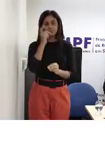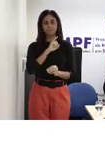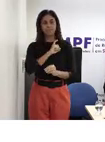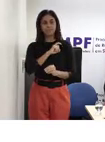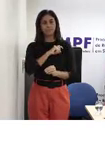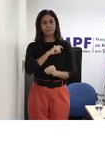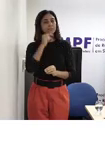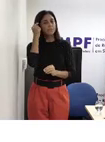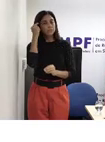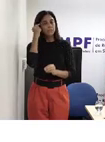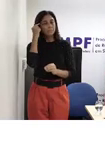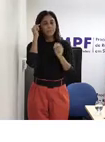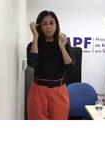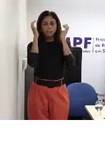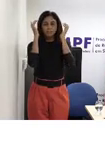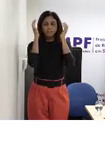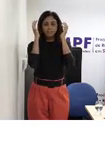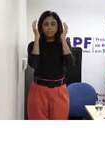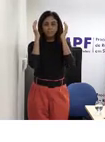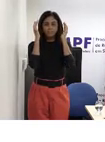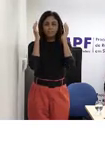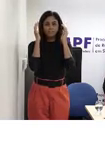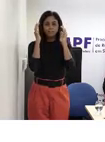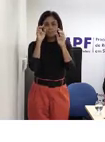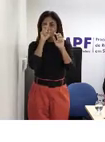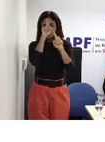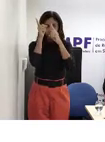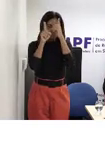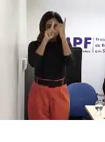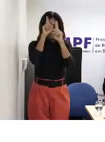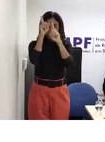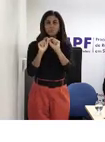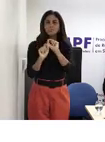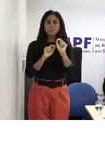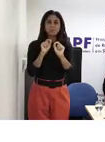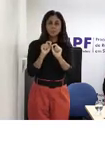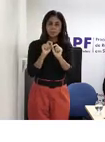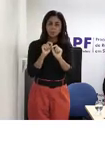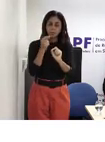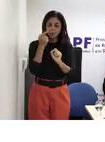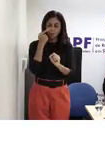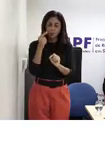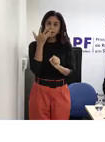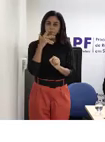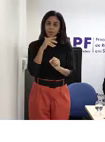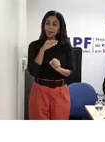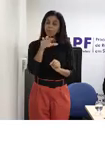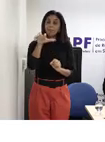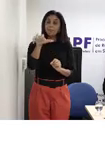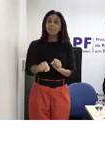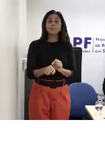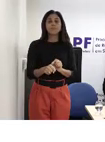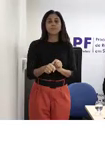pro crime ela é muito vasta ele tá o tempo todo ali calculando como é que ele vai pescar fazer o f